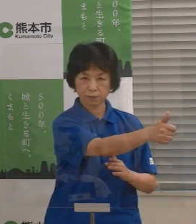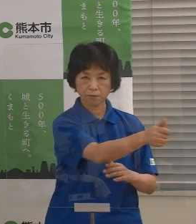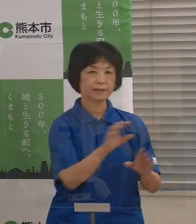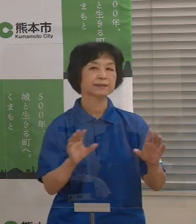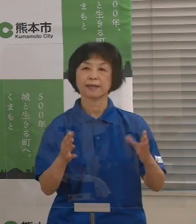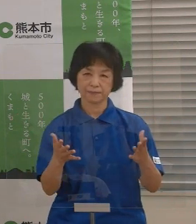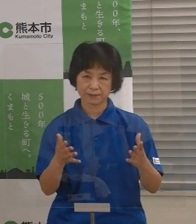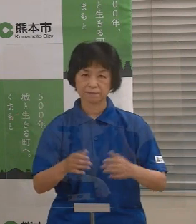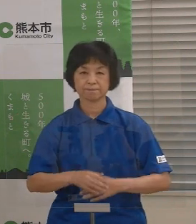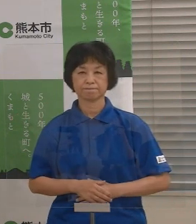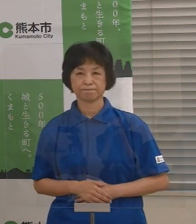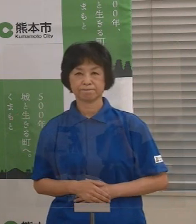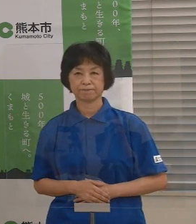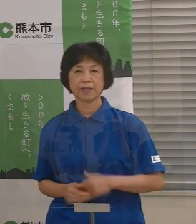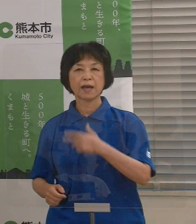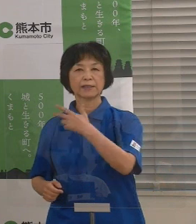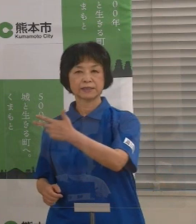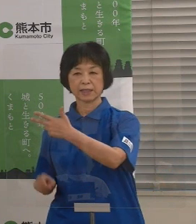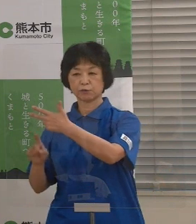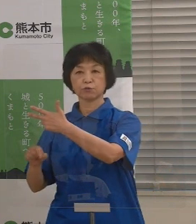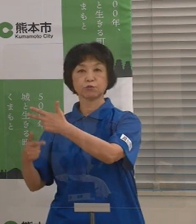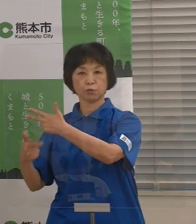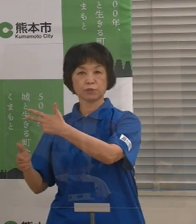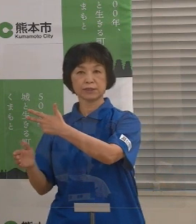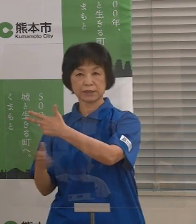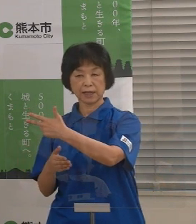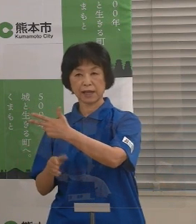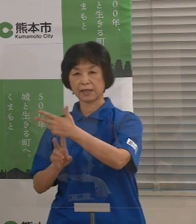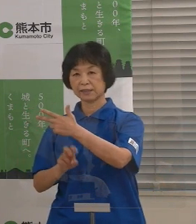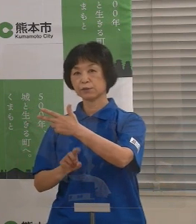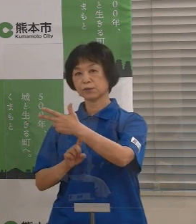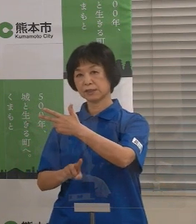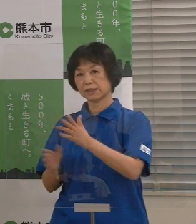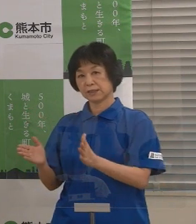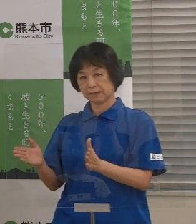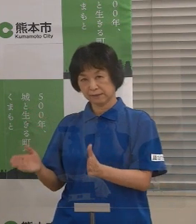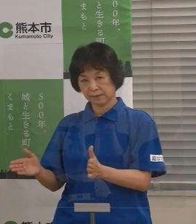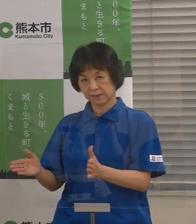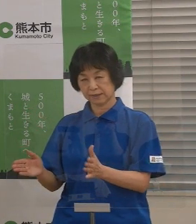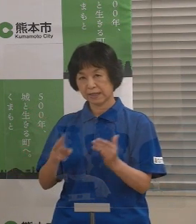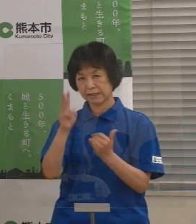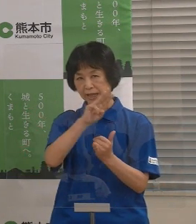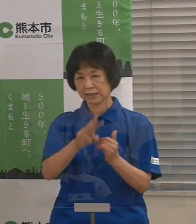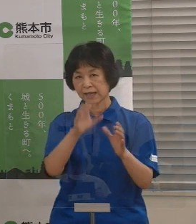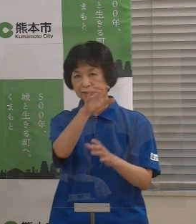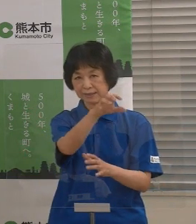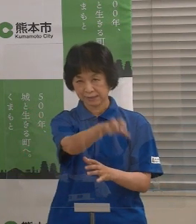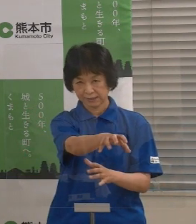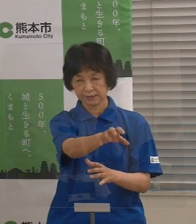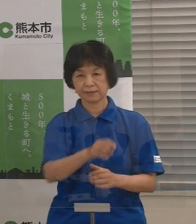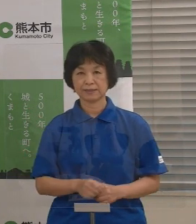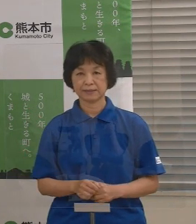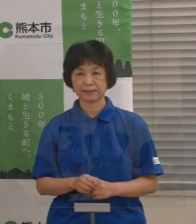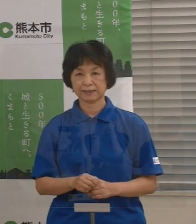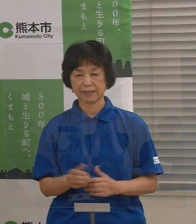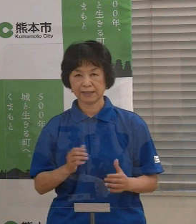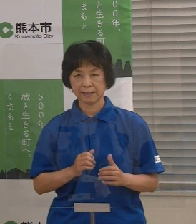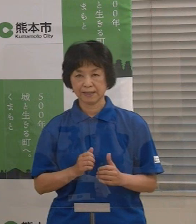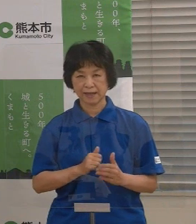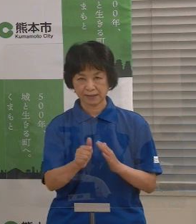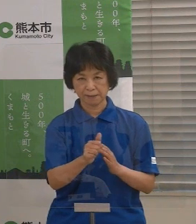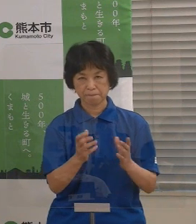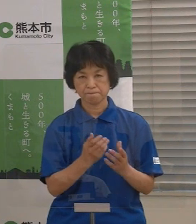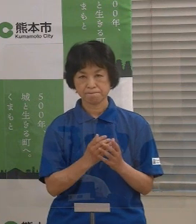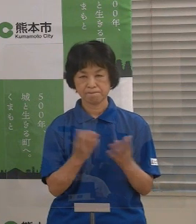お7月16日から21日まで被災地への災害派遣業務のため